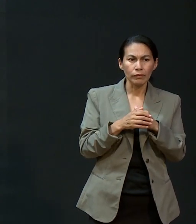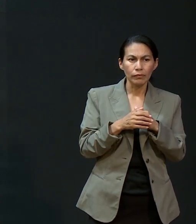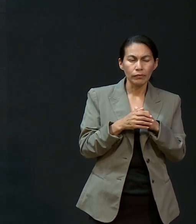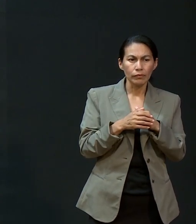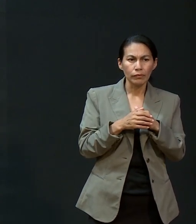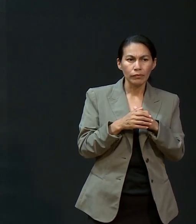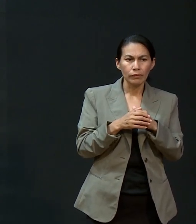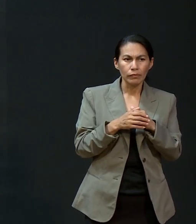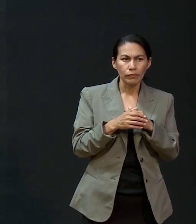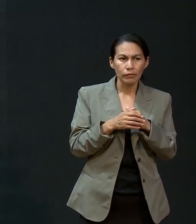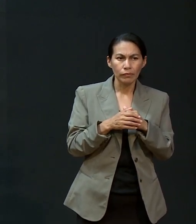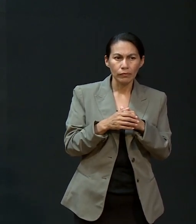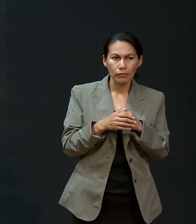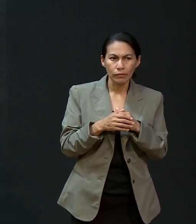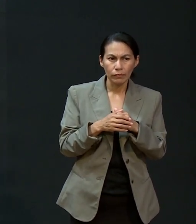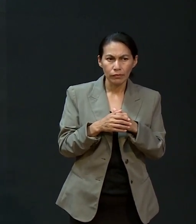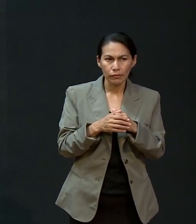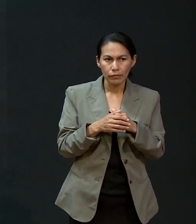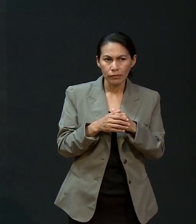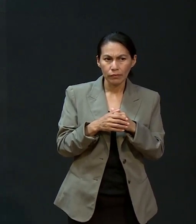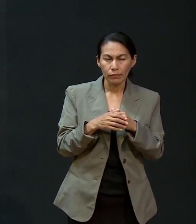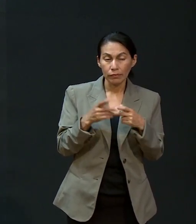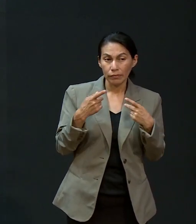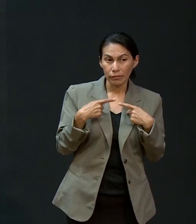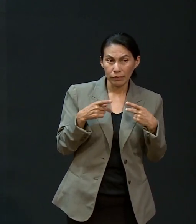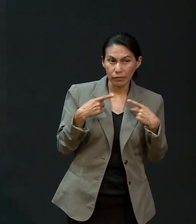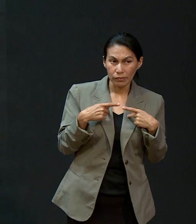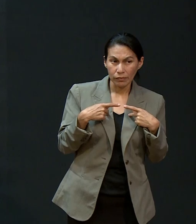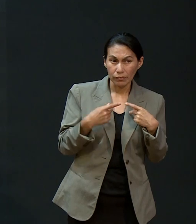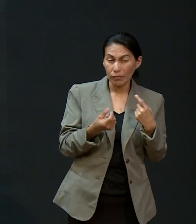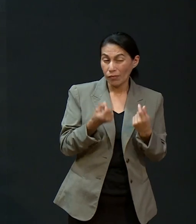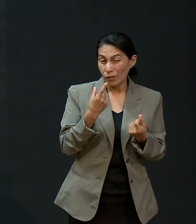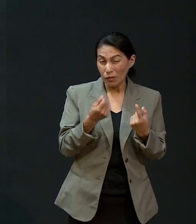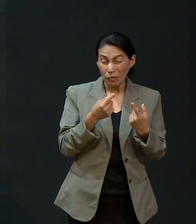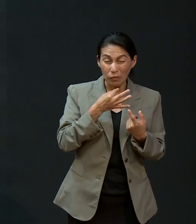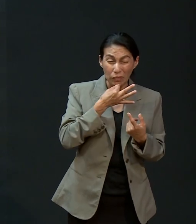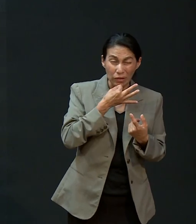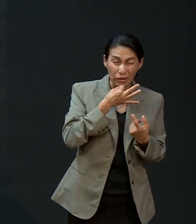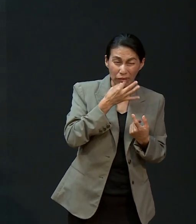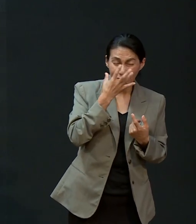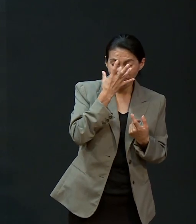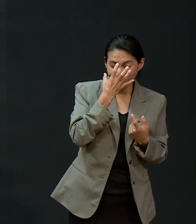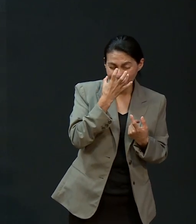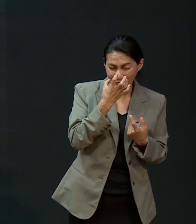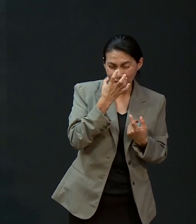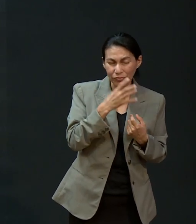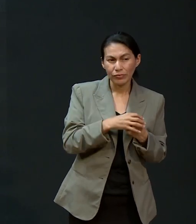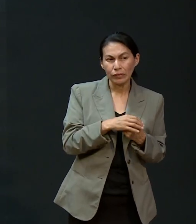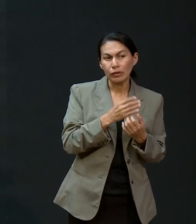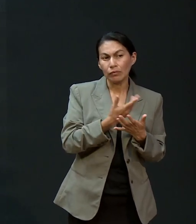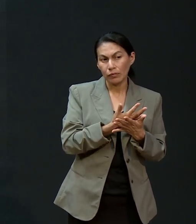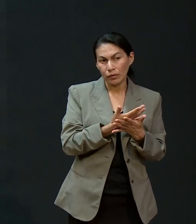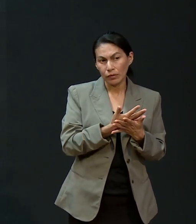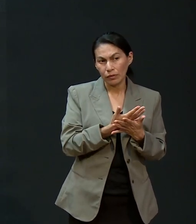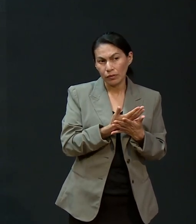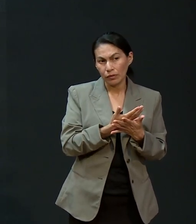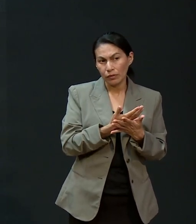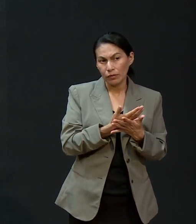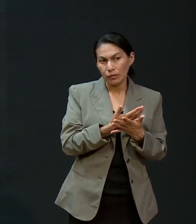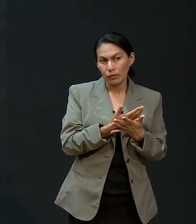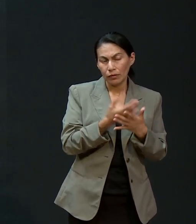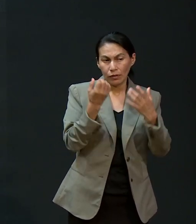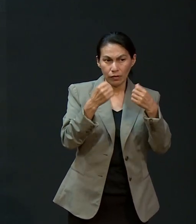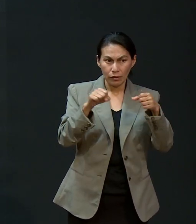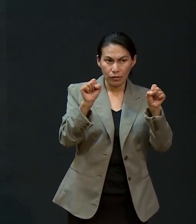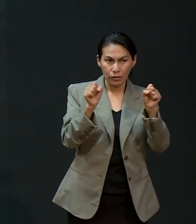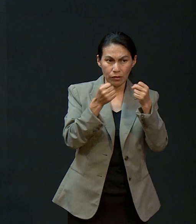que está cortita, pero creo que para quienes han pasado por algunas situaciones tristes